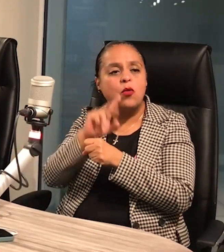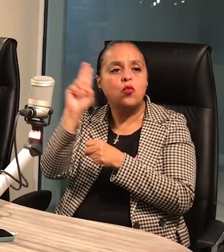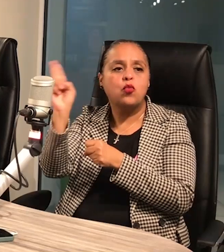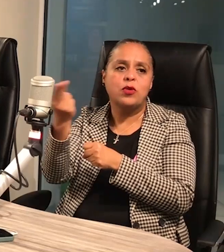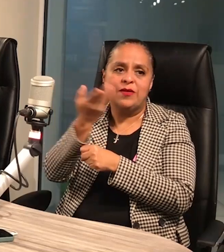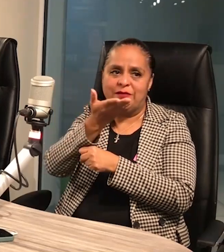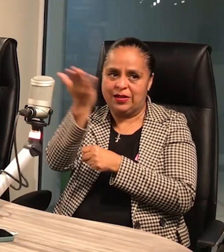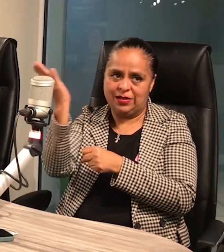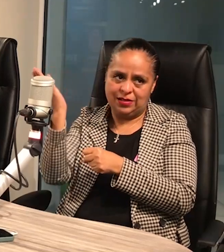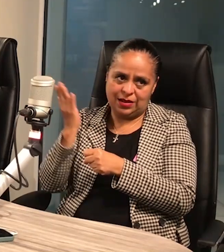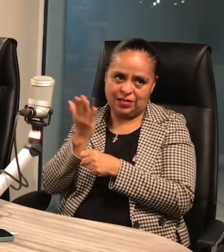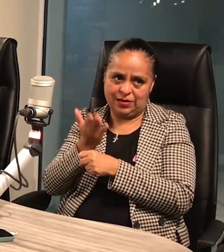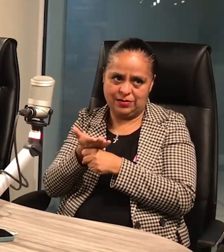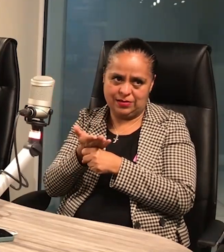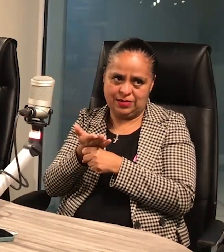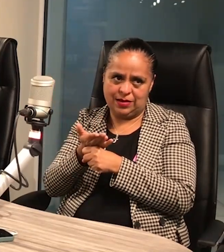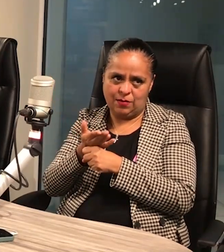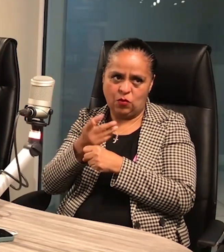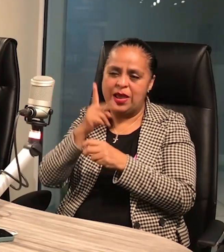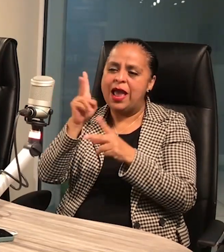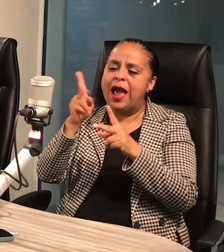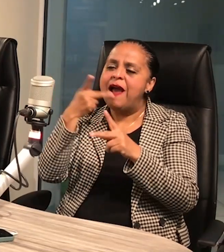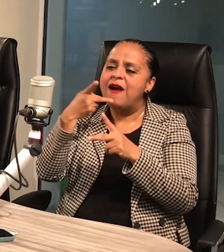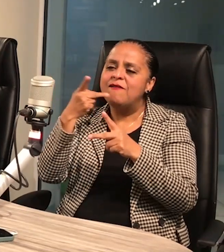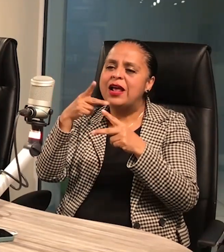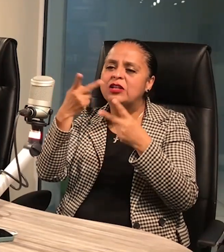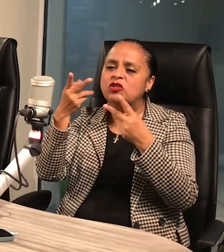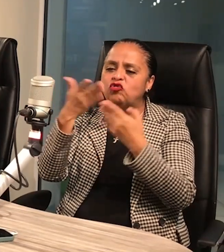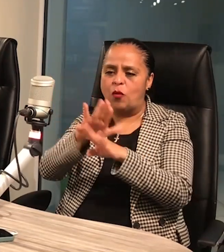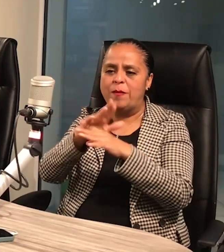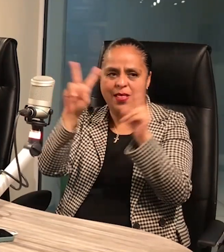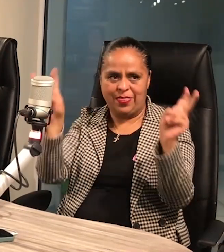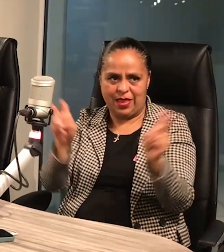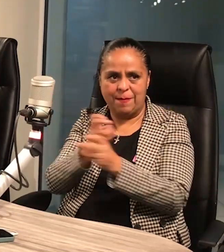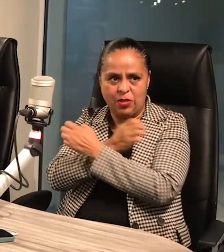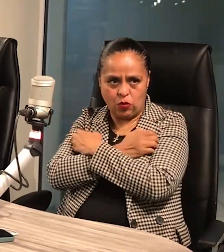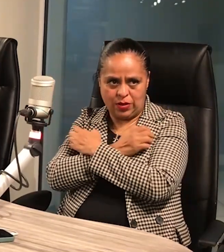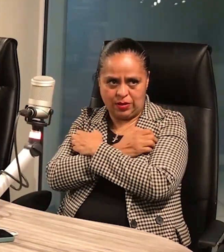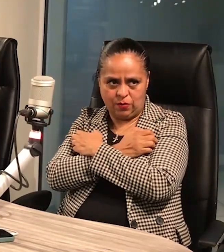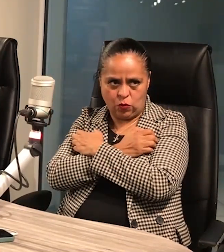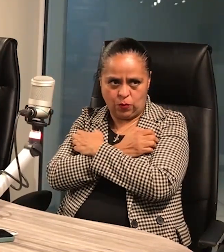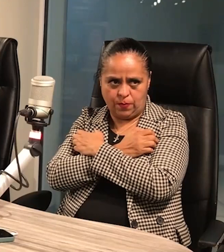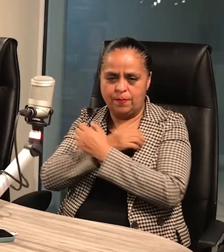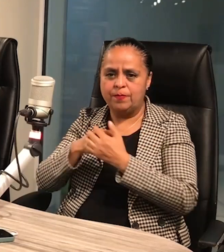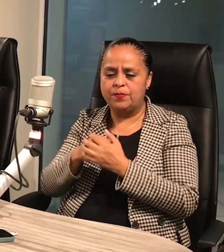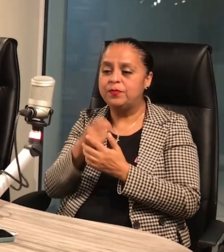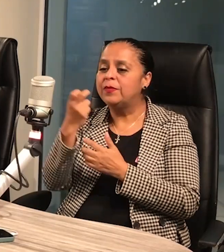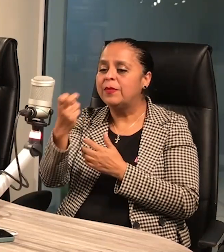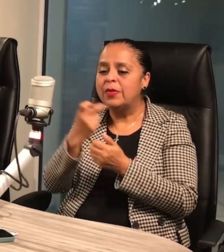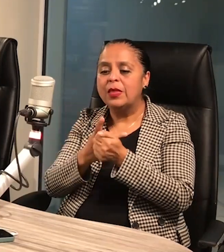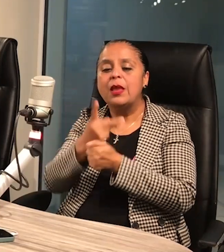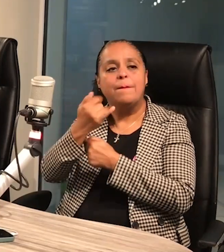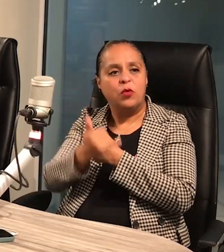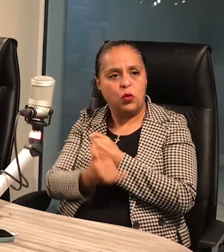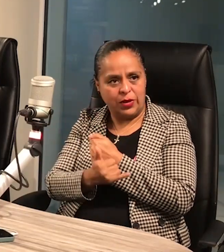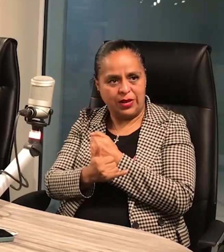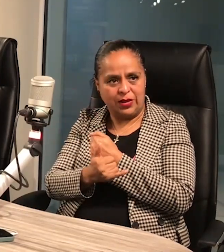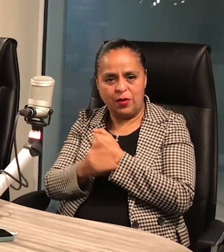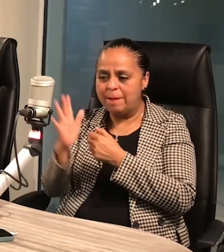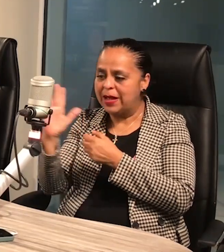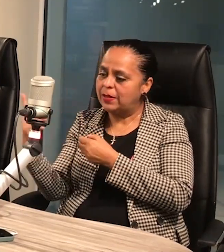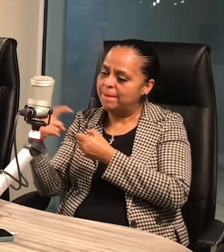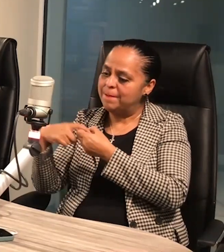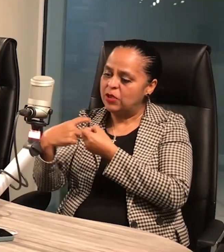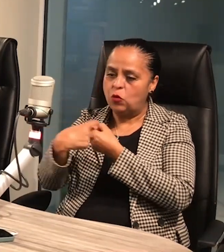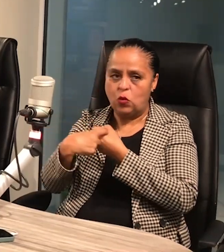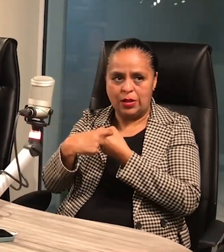universidades, porque estamos hablando pues del tema educativo, de cómo hacen esos procesos o esos proyectos de vinculación, ¿no?